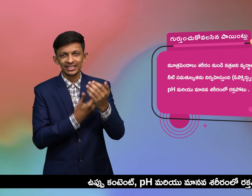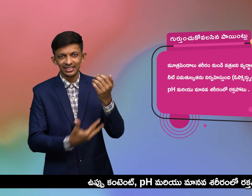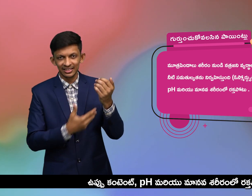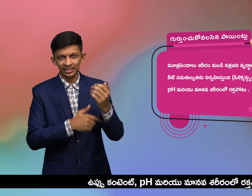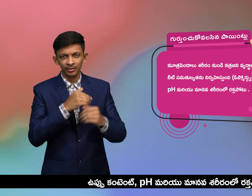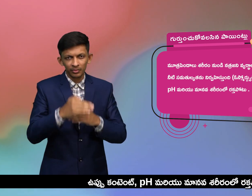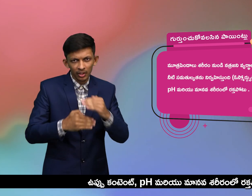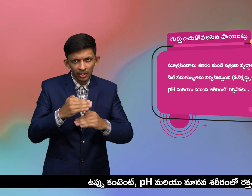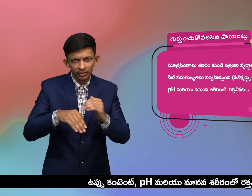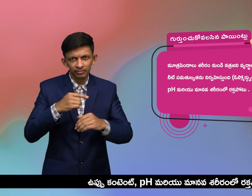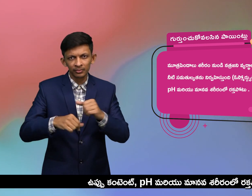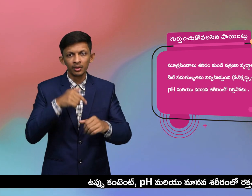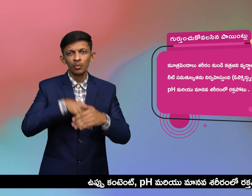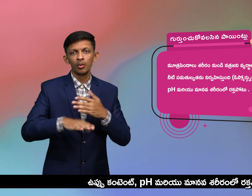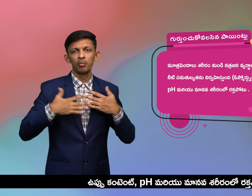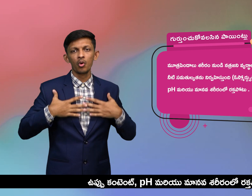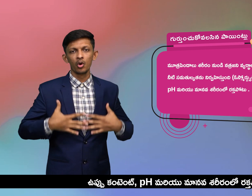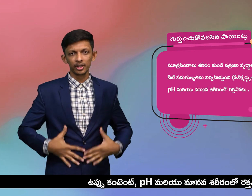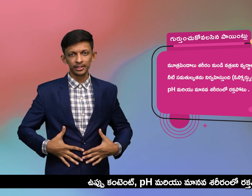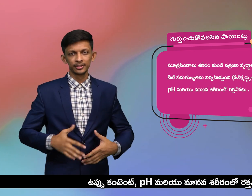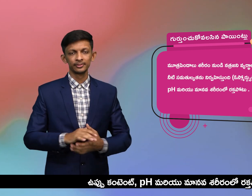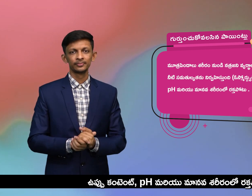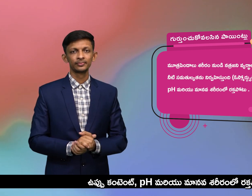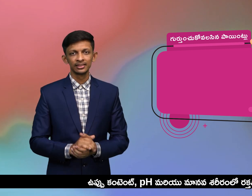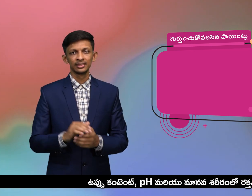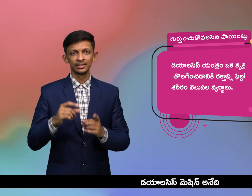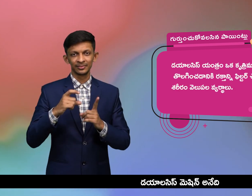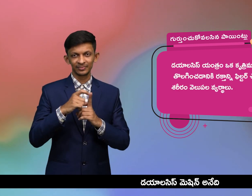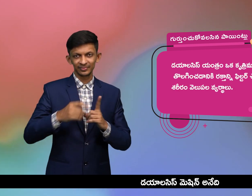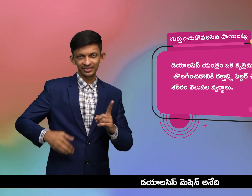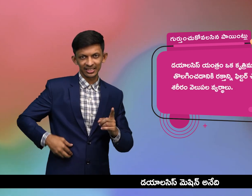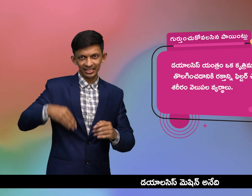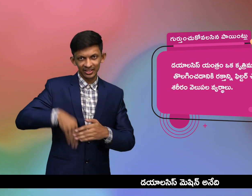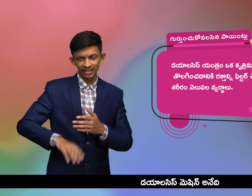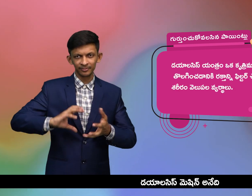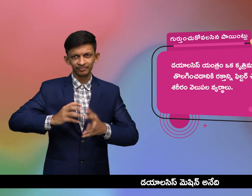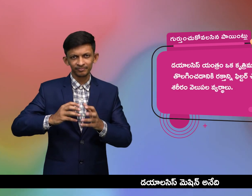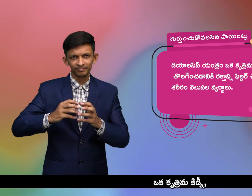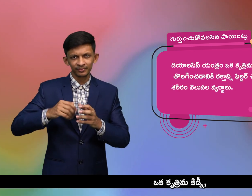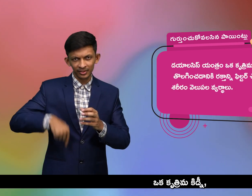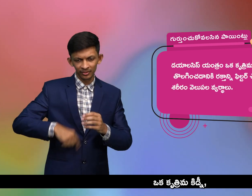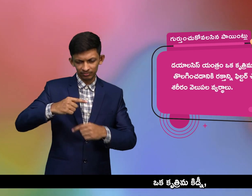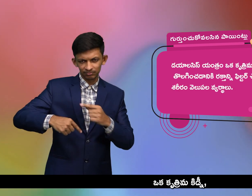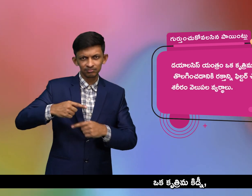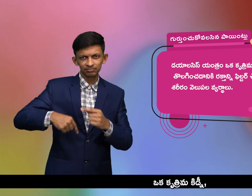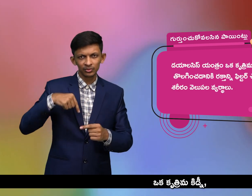మరియు మానవ శరీరంలో రక్తపోటు. డయాలసిస్ మెషిన్ అనేది ఒక కృత్రిమ కిడ్నీ.